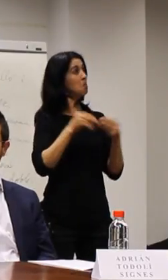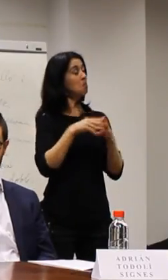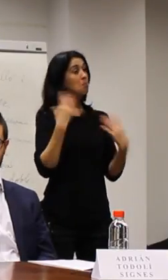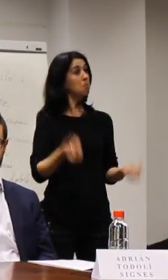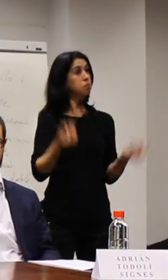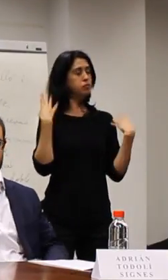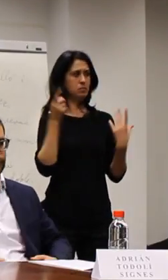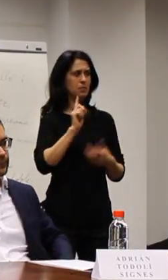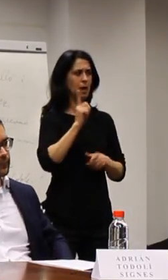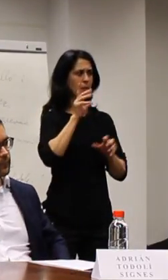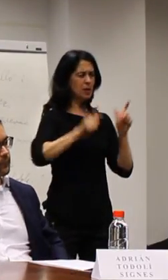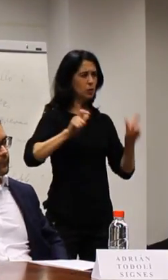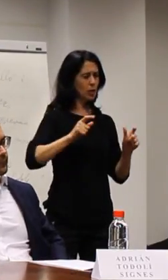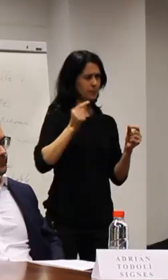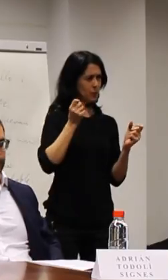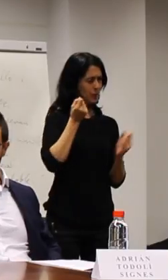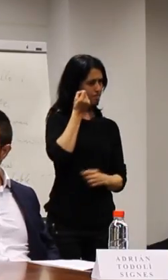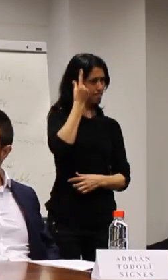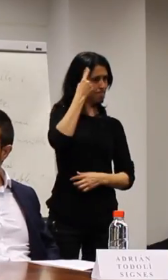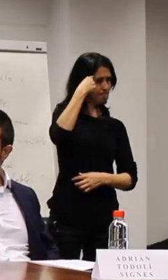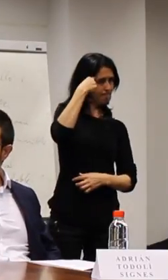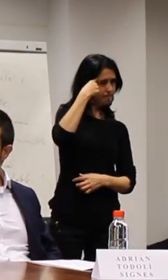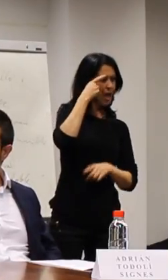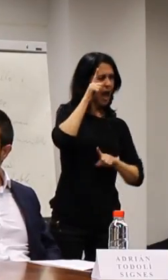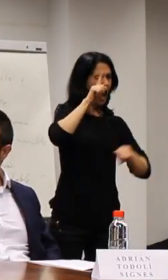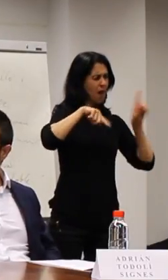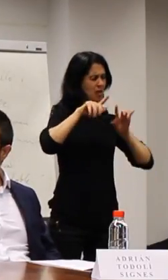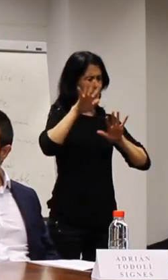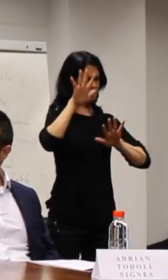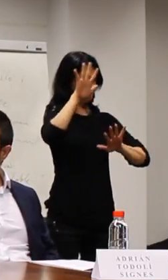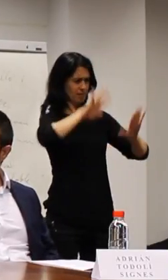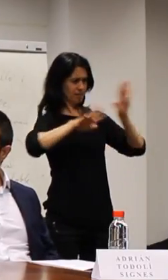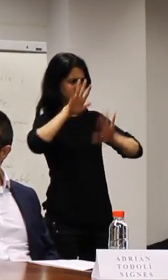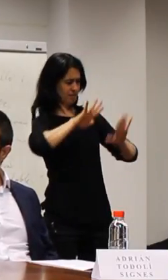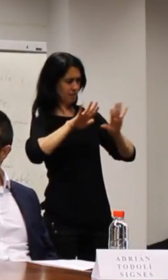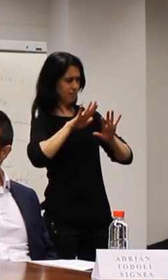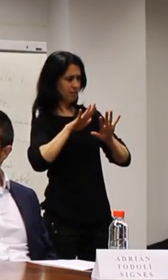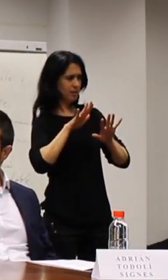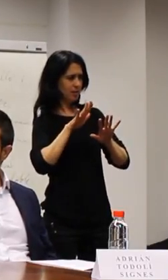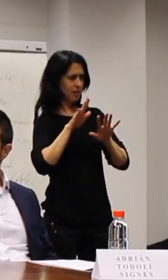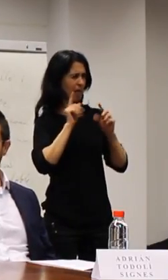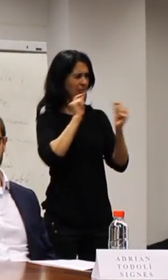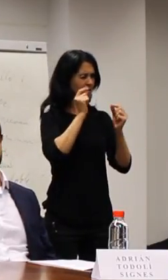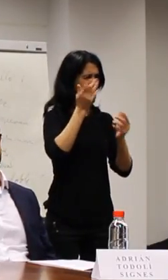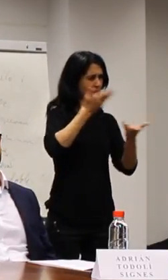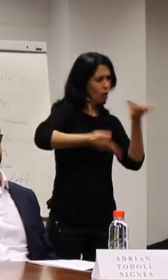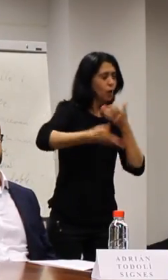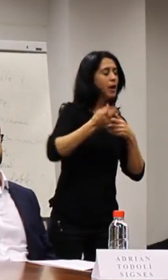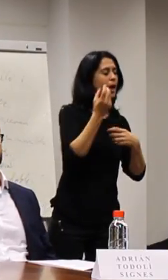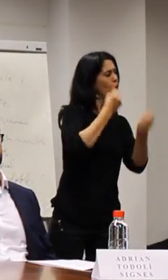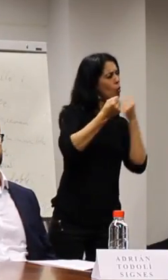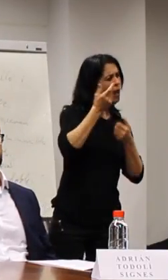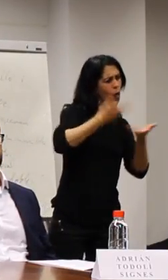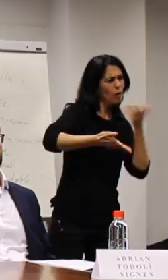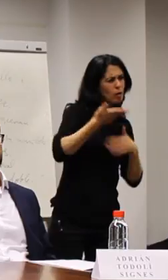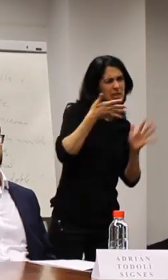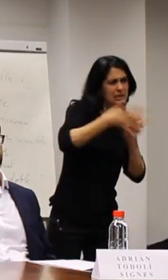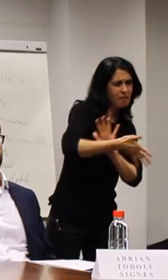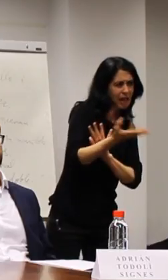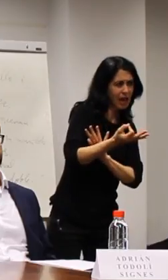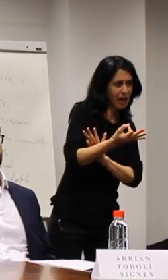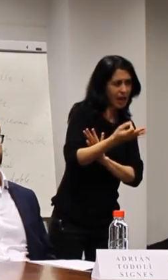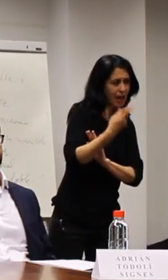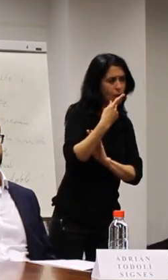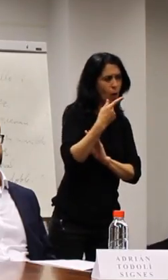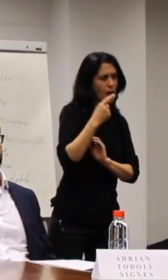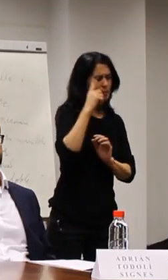genera, a vegades, confusió. Una confusió que podríem dir que és doble. D'un lado, un concepte